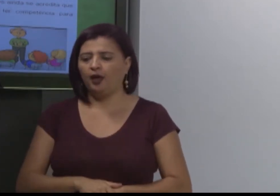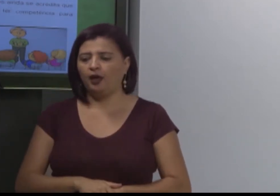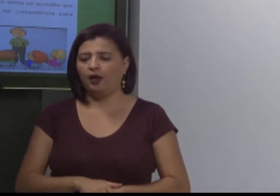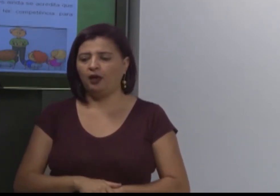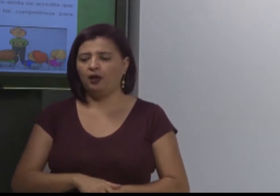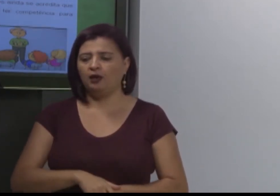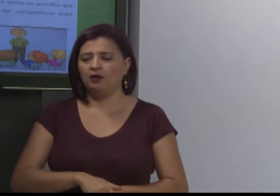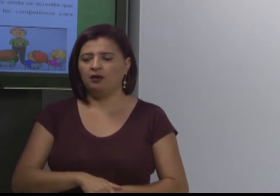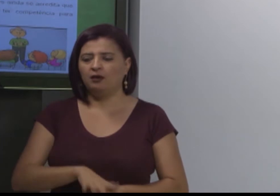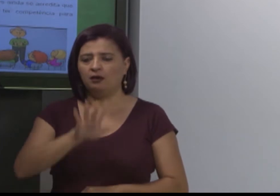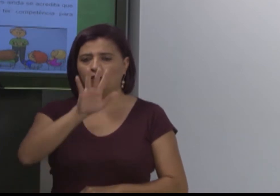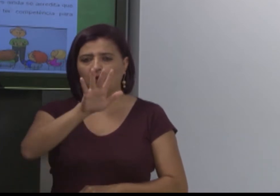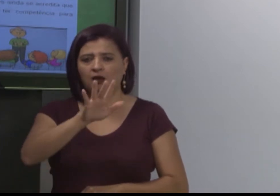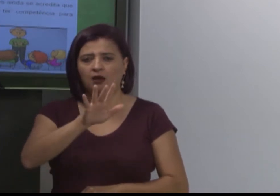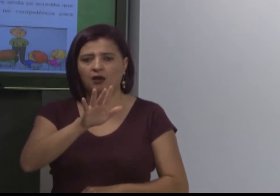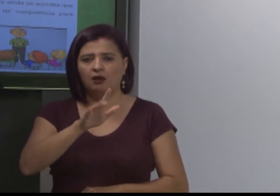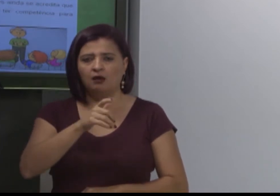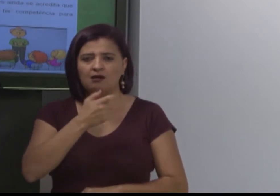dar um exemplo.